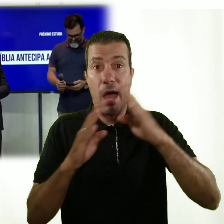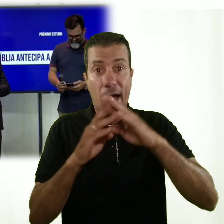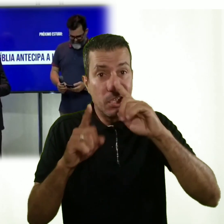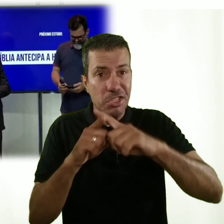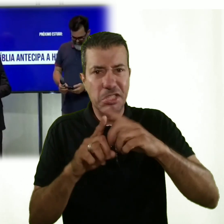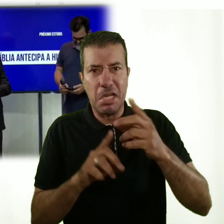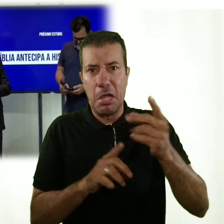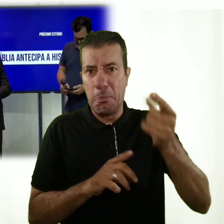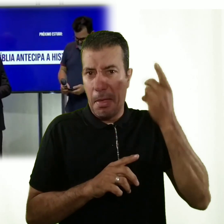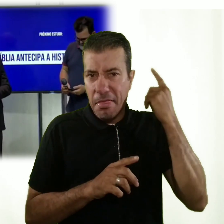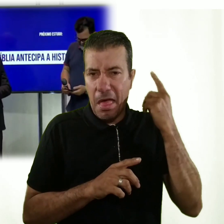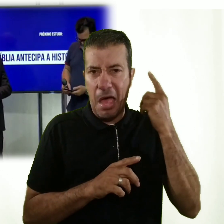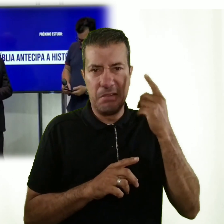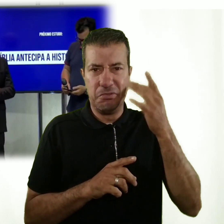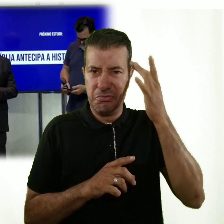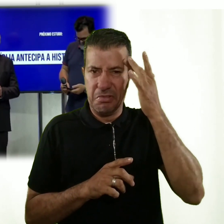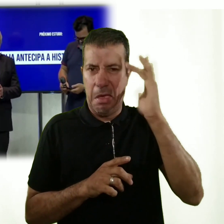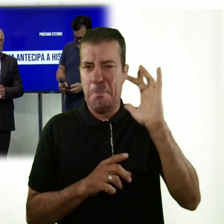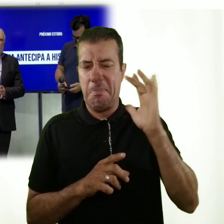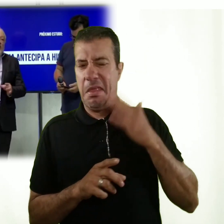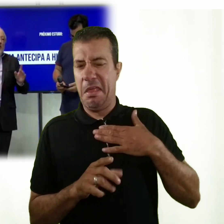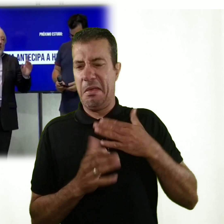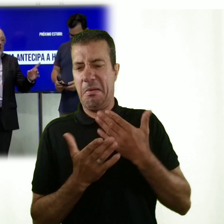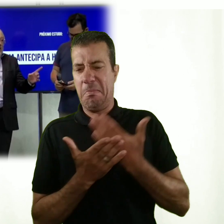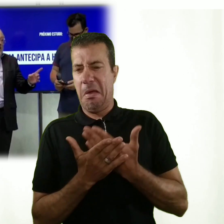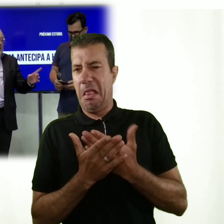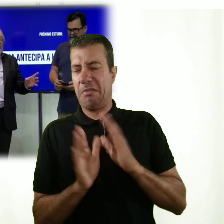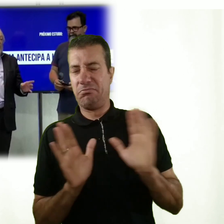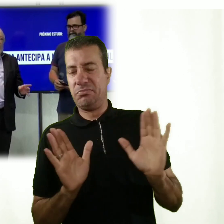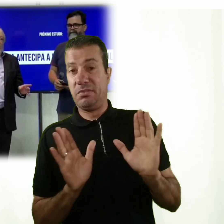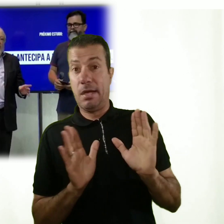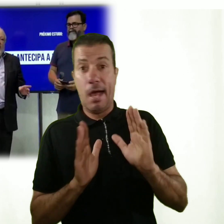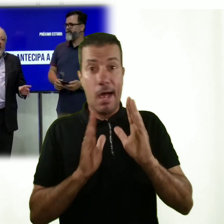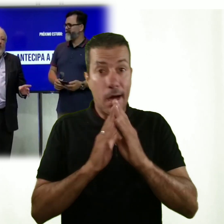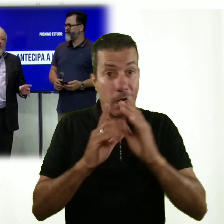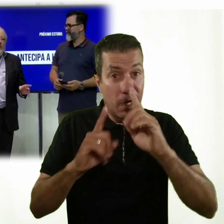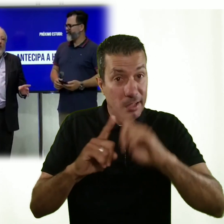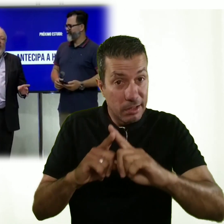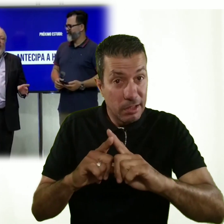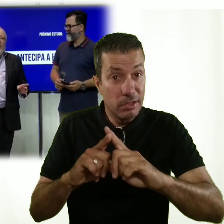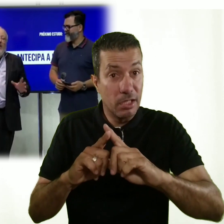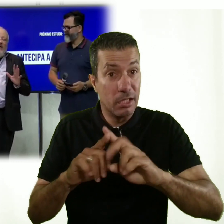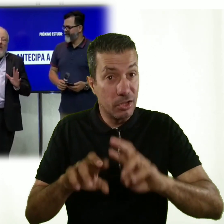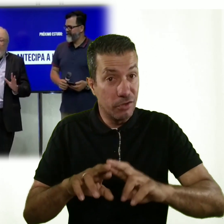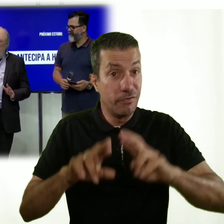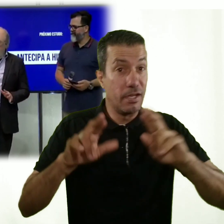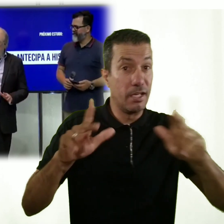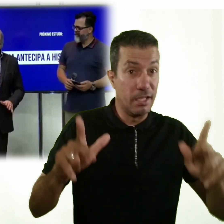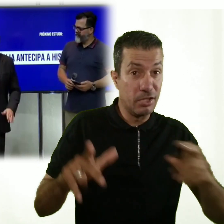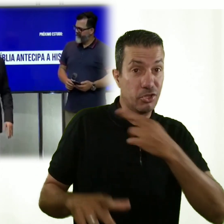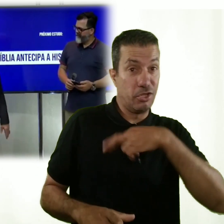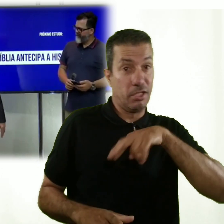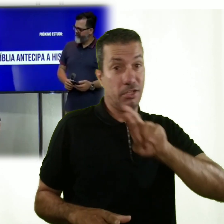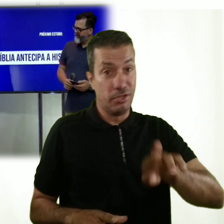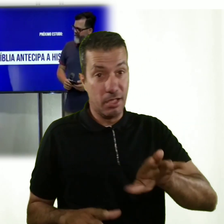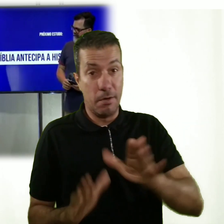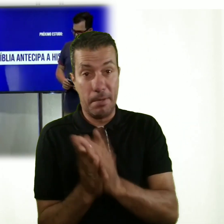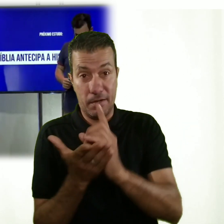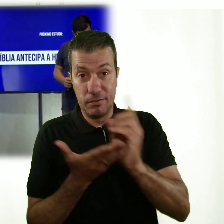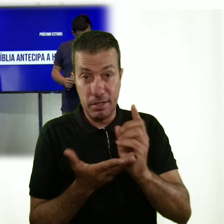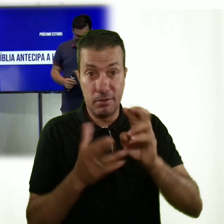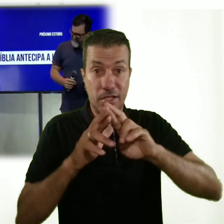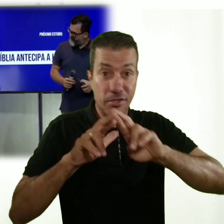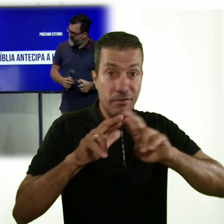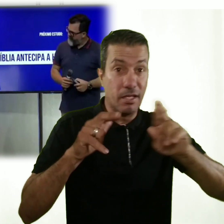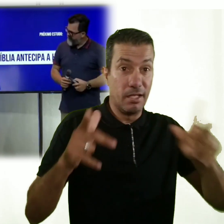Bíblia. Mas uma coisa é a Bíblia, outra coisa é a igreja, outra coisa é a religião, gente. Porque você quer ver como é que a coisa vai,